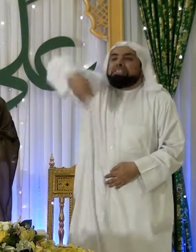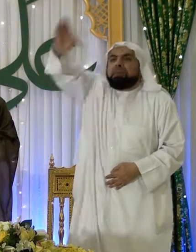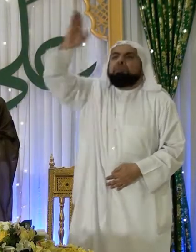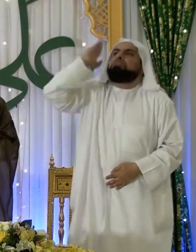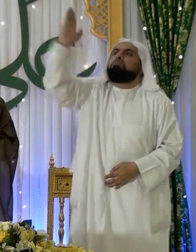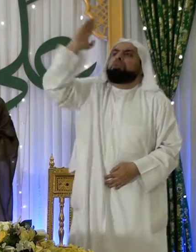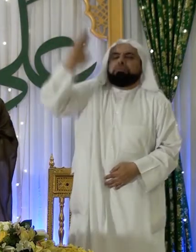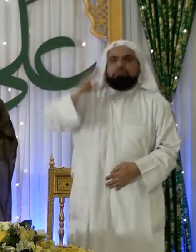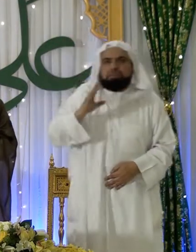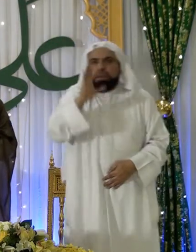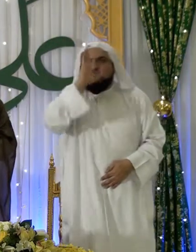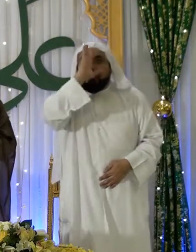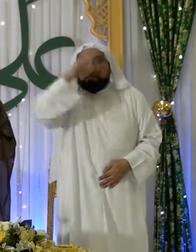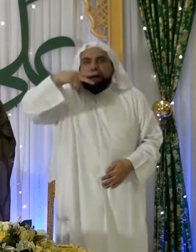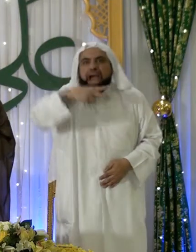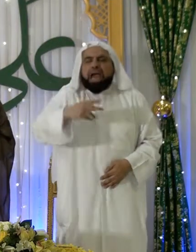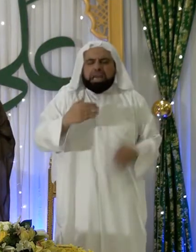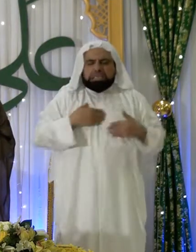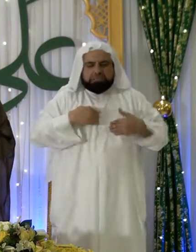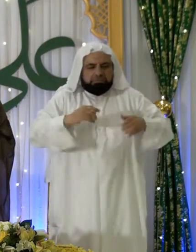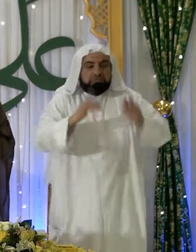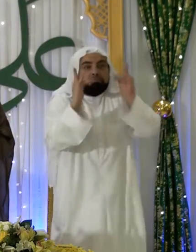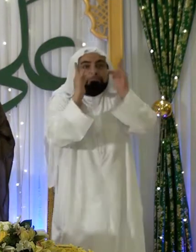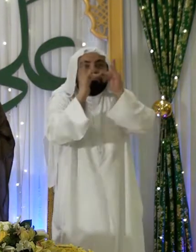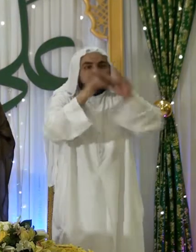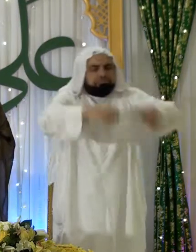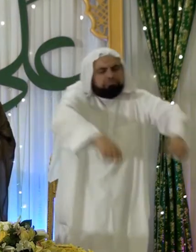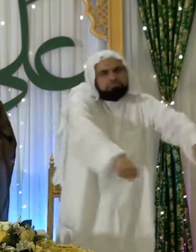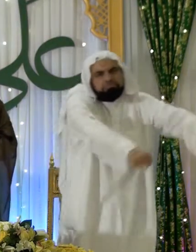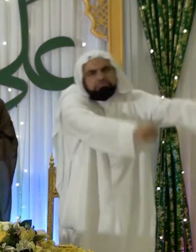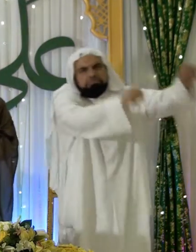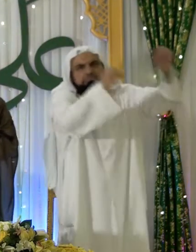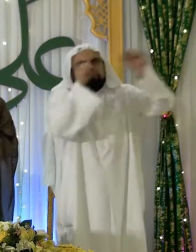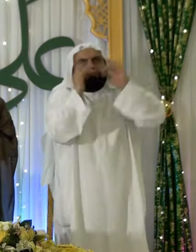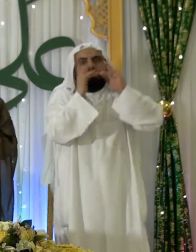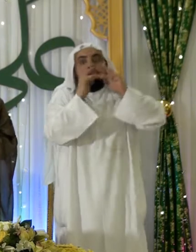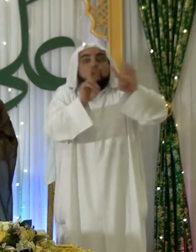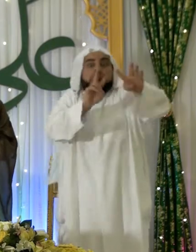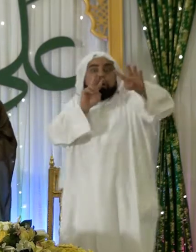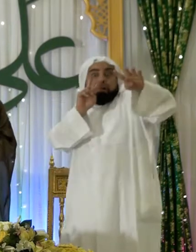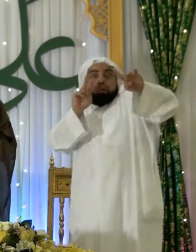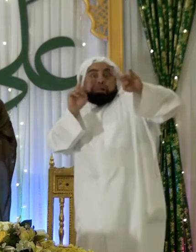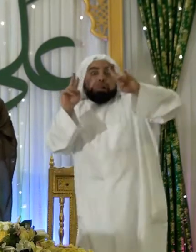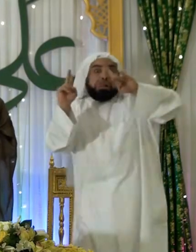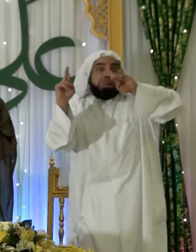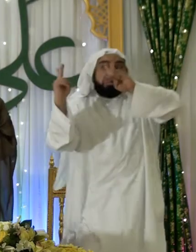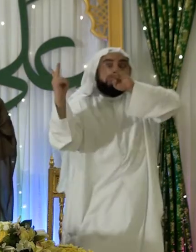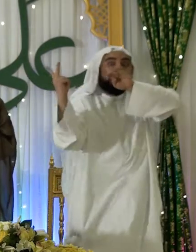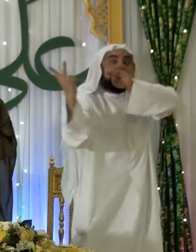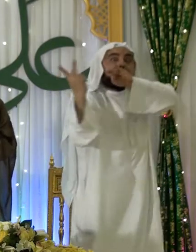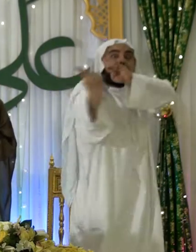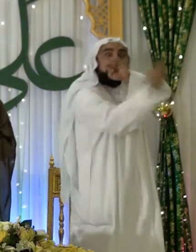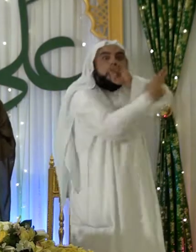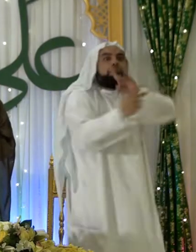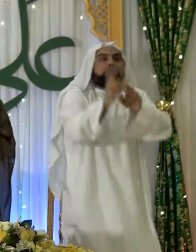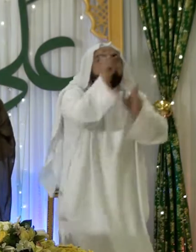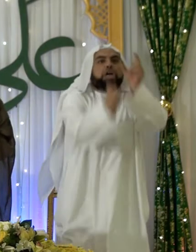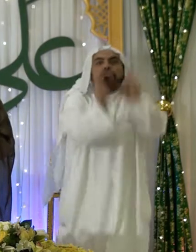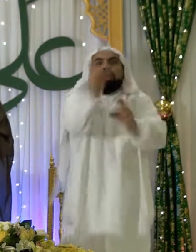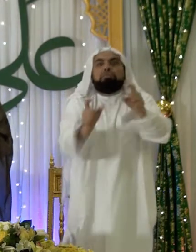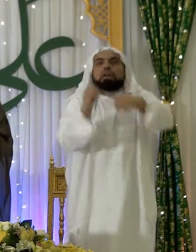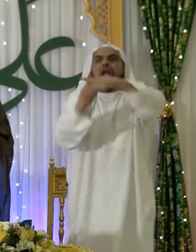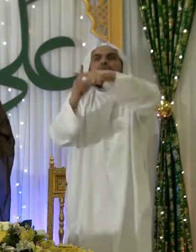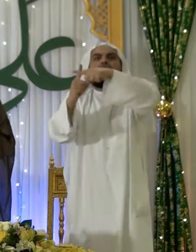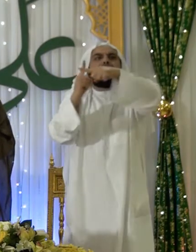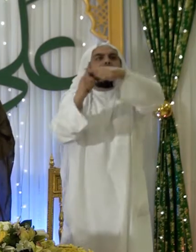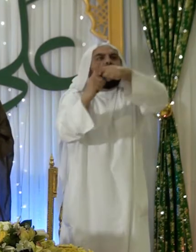وبات علي على فراش رسول الله، والسيوف كانت تحيط بعلي من كل